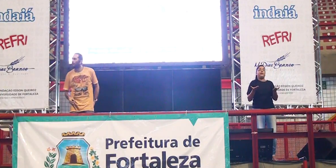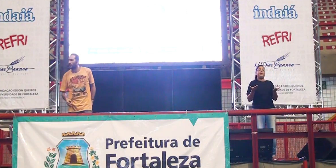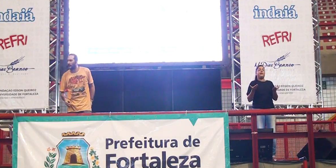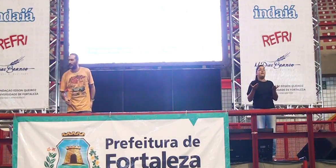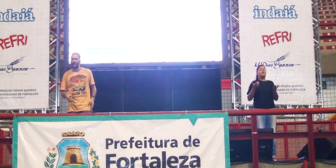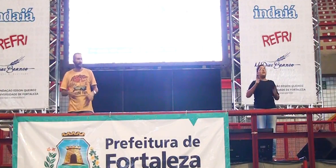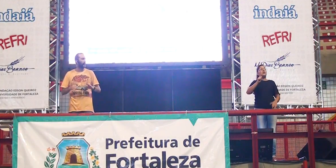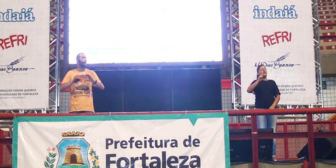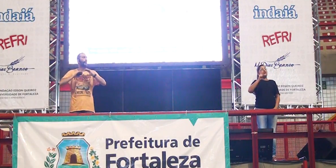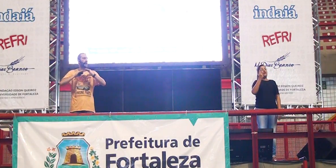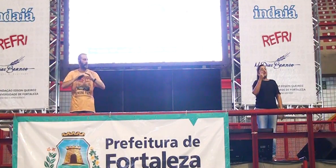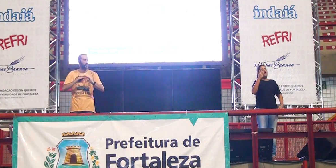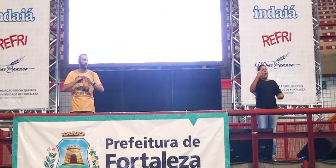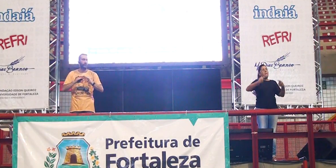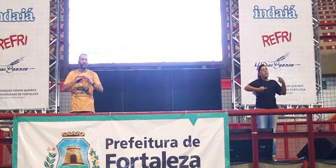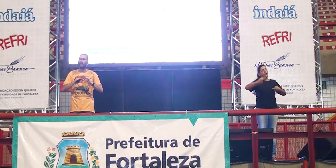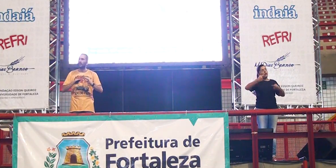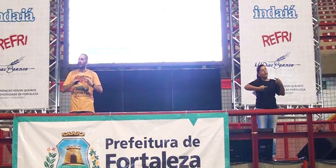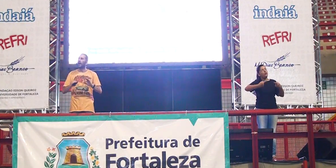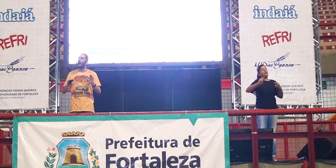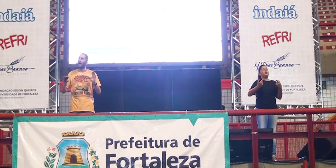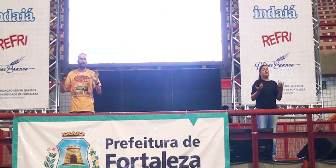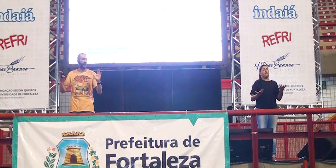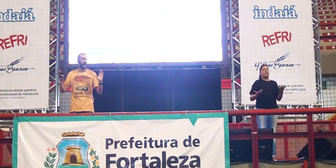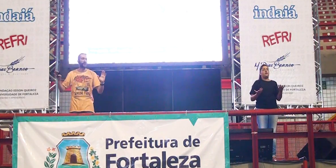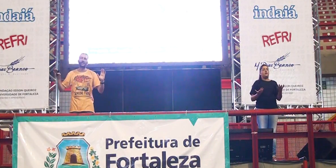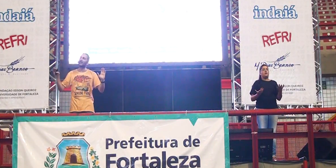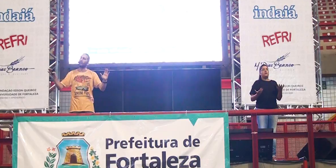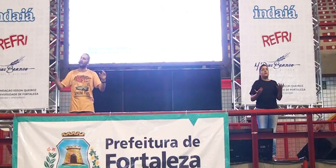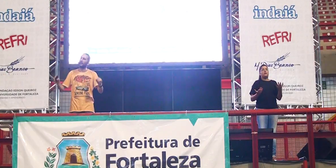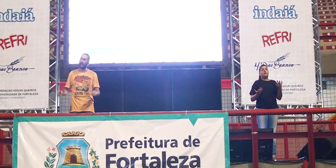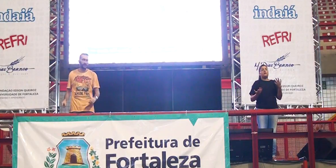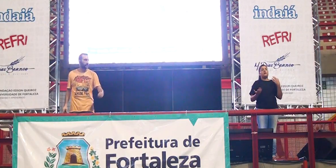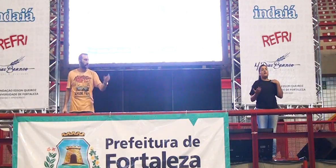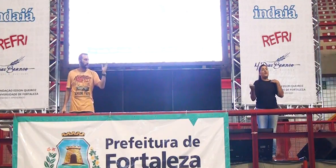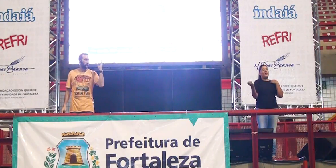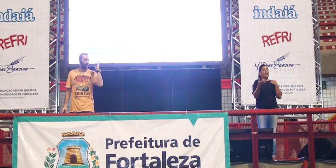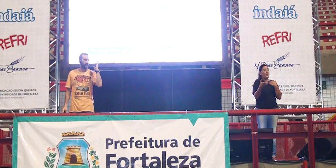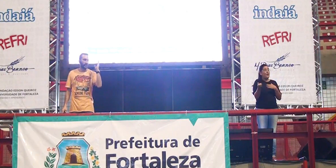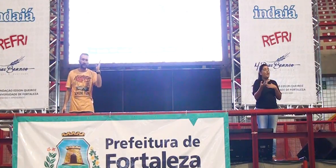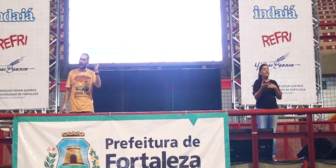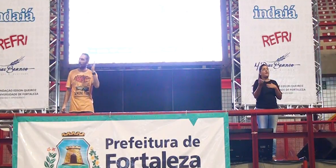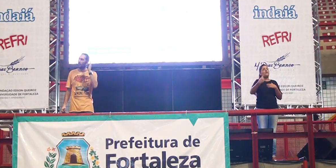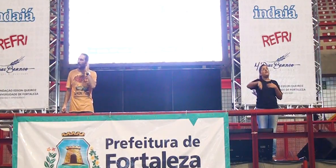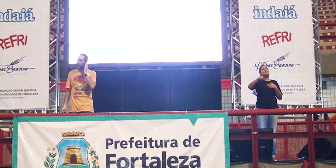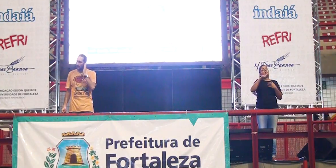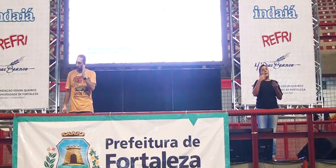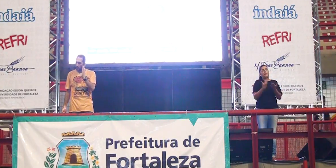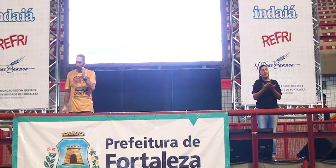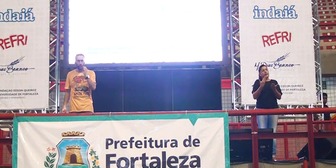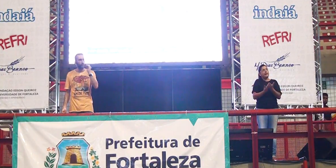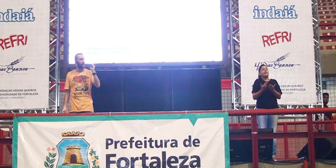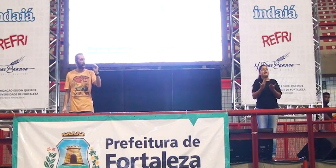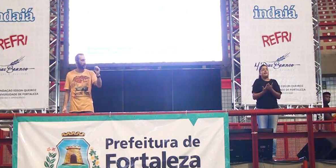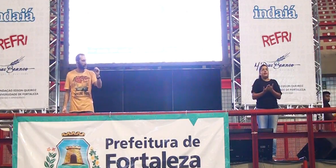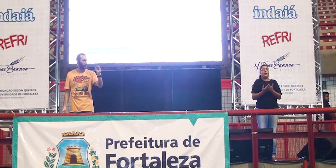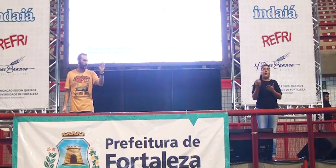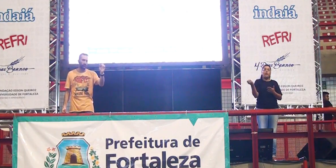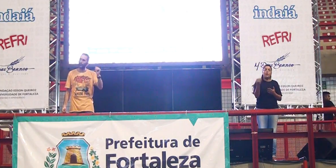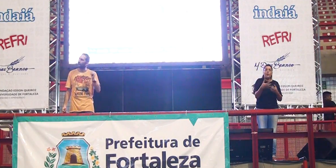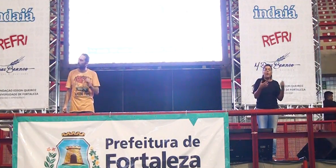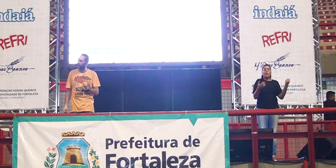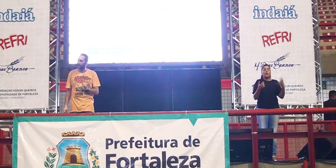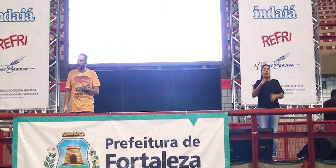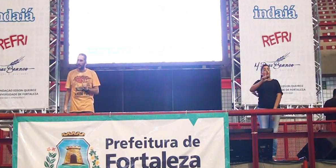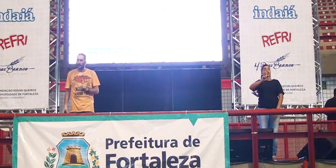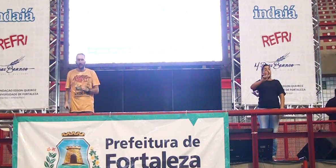resto, geopolítica, o resto, a parte das atualidades. Você tem que estar acompanhando notícias,